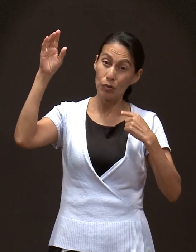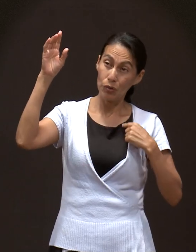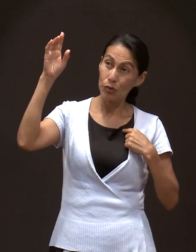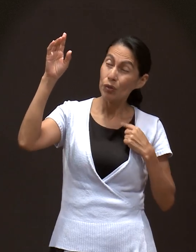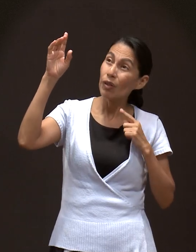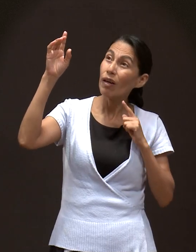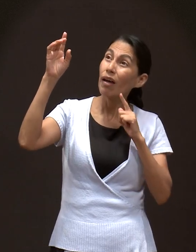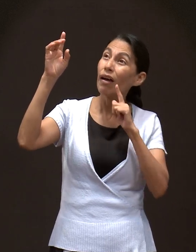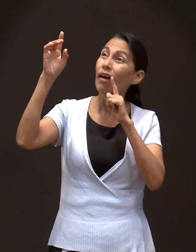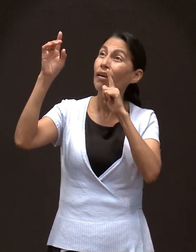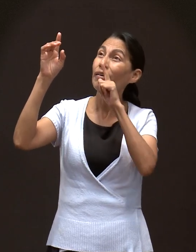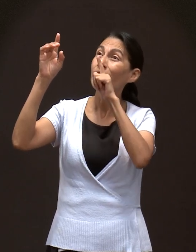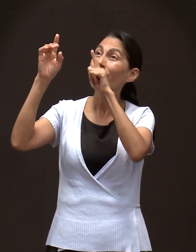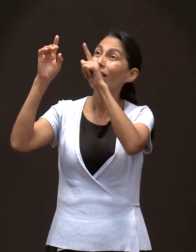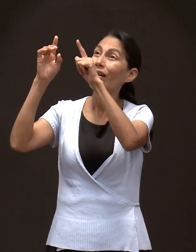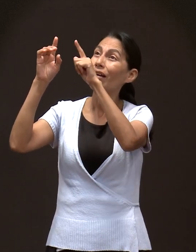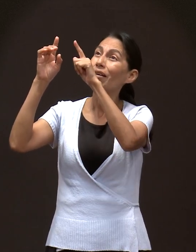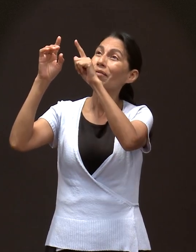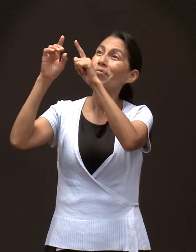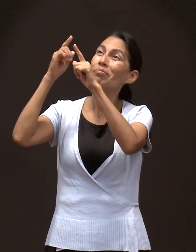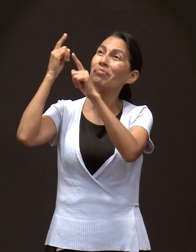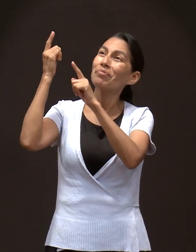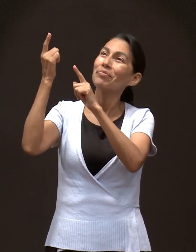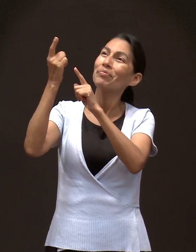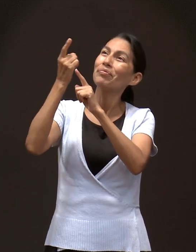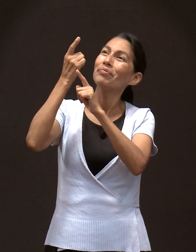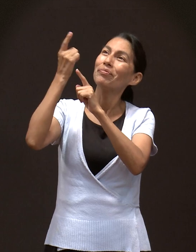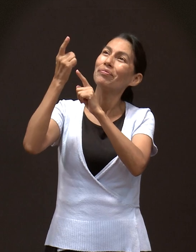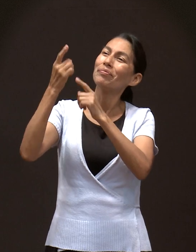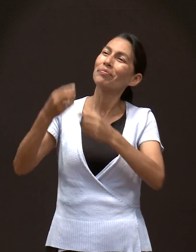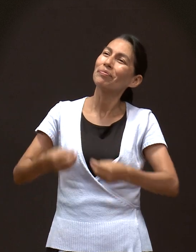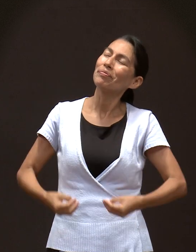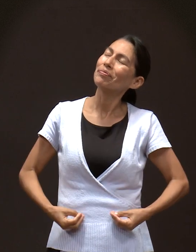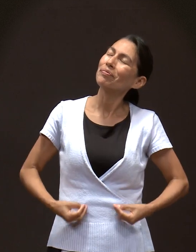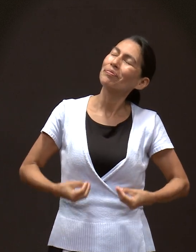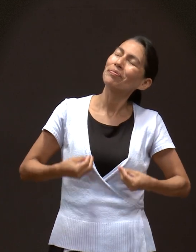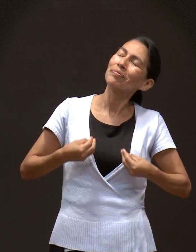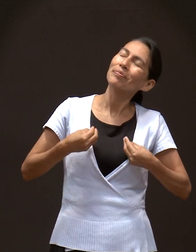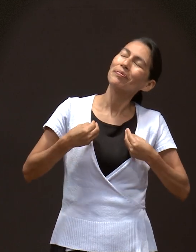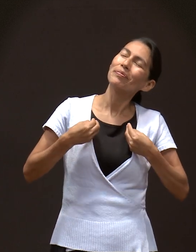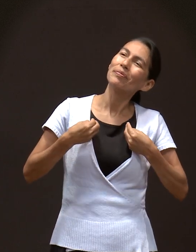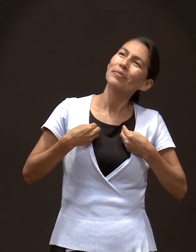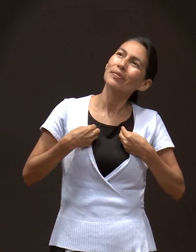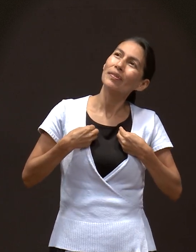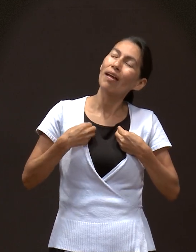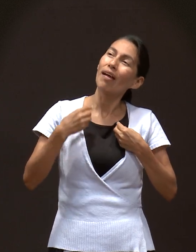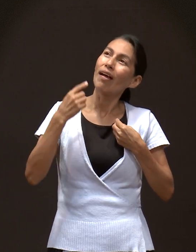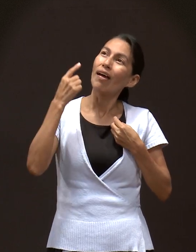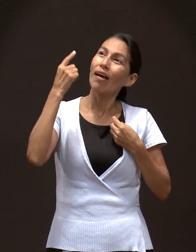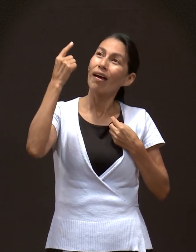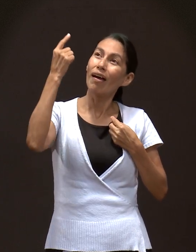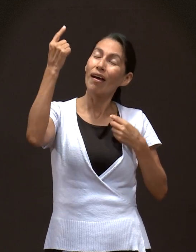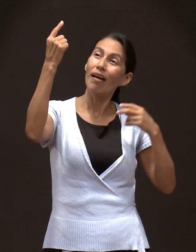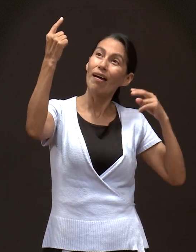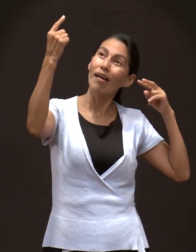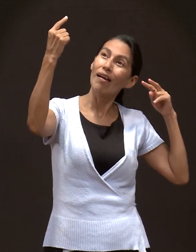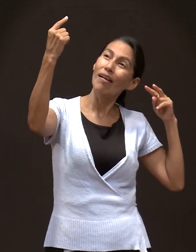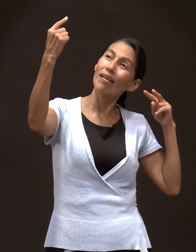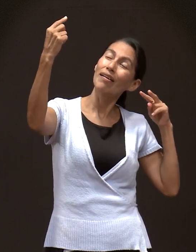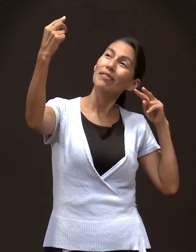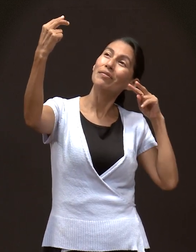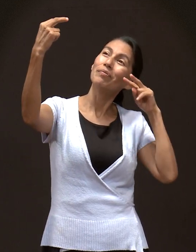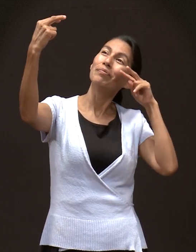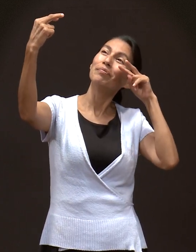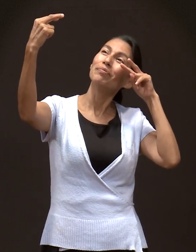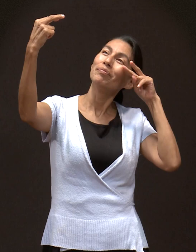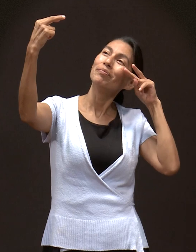mi vida, quien herde a